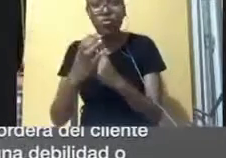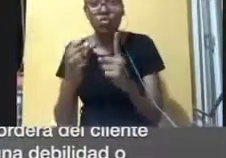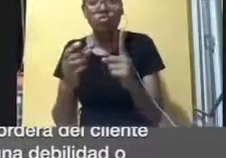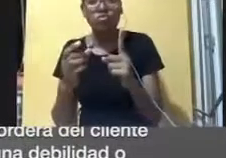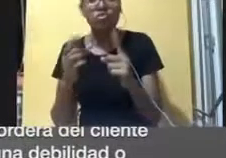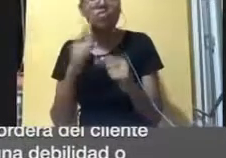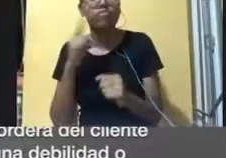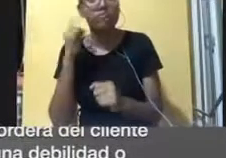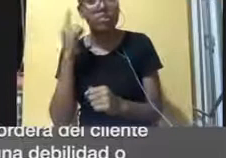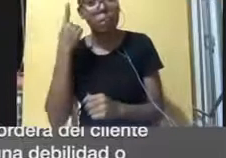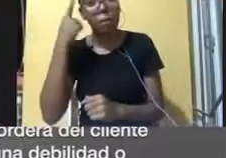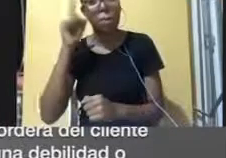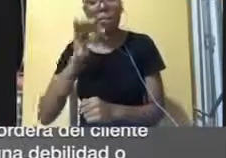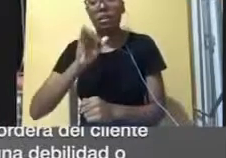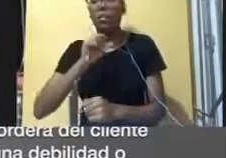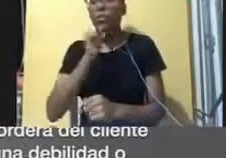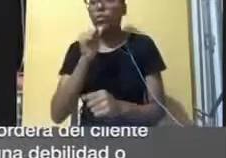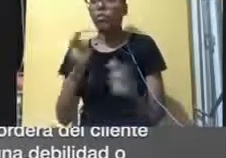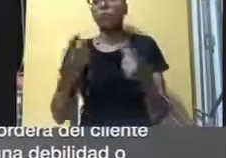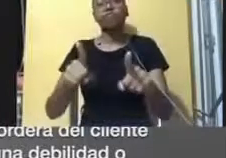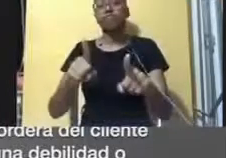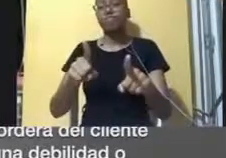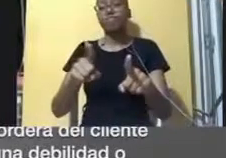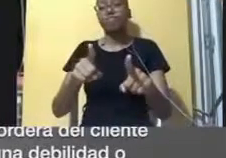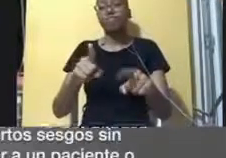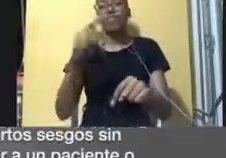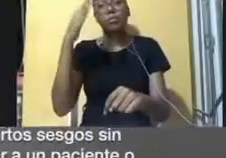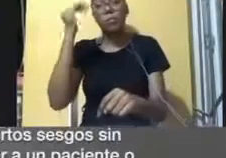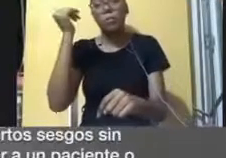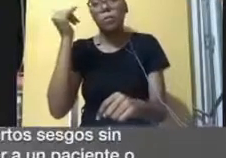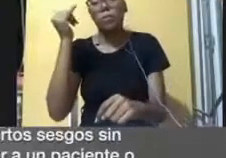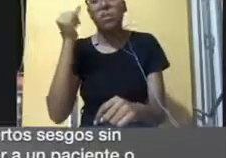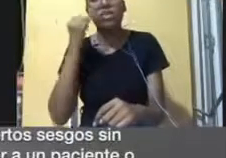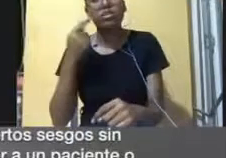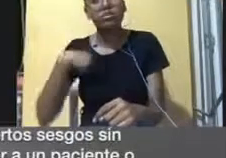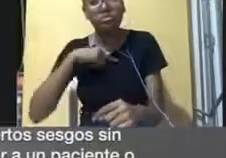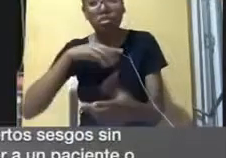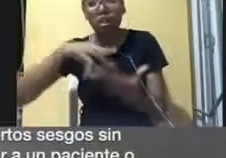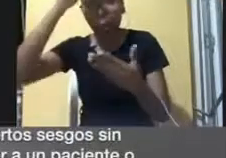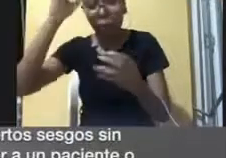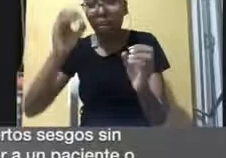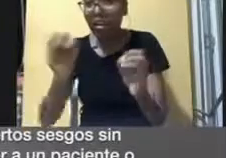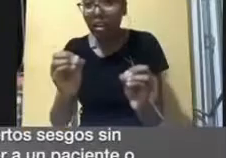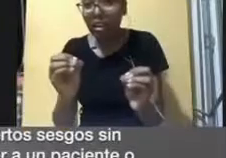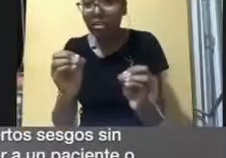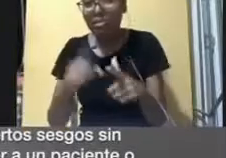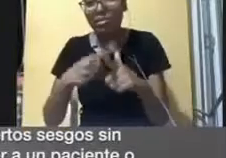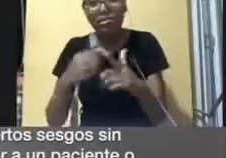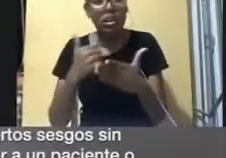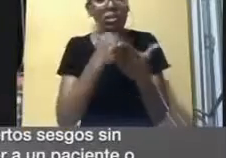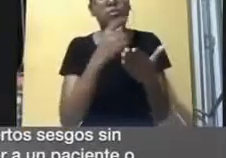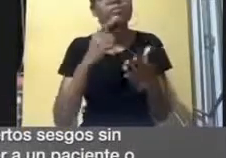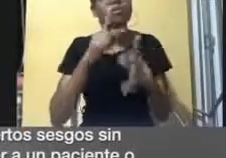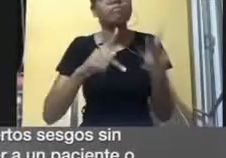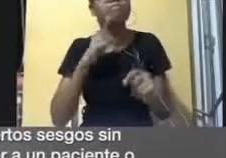pase, porque si no, no hay manera de brindar terapia a personas sordas. Algunos ejemplos de algunas cosas que podemos